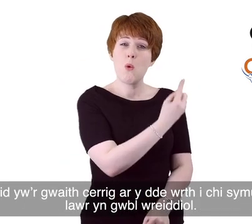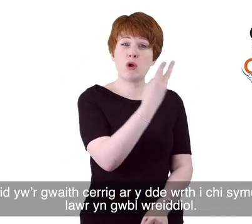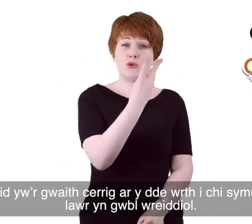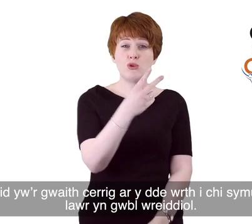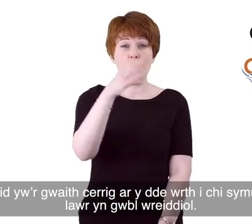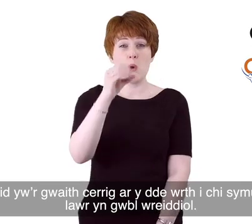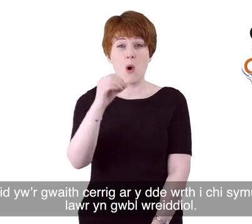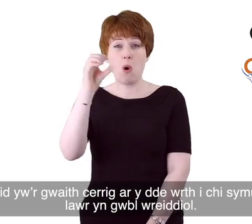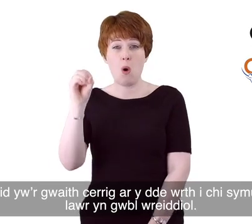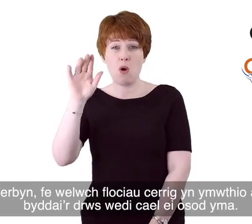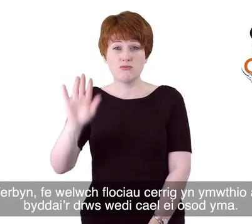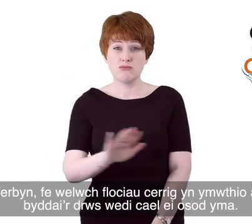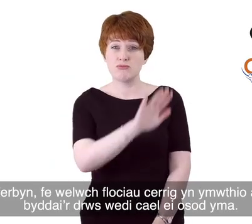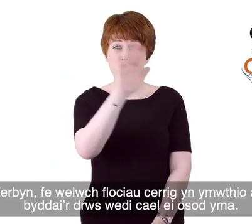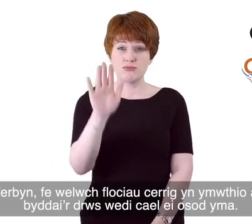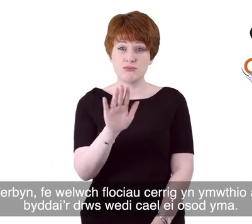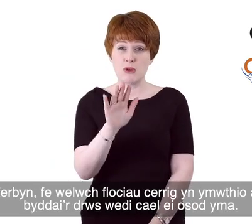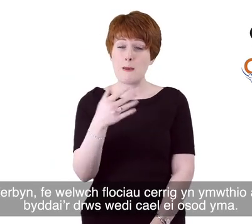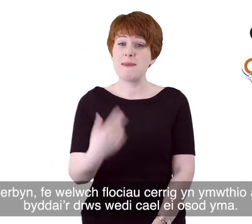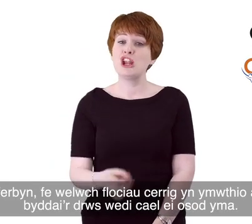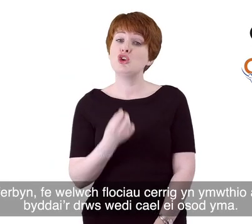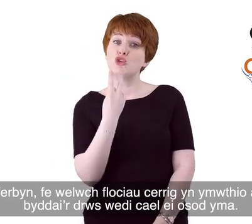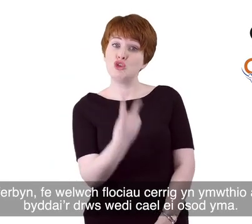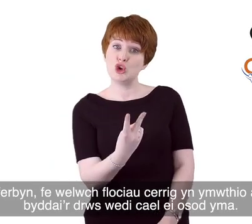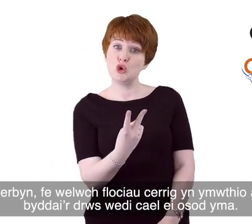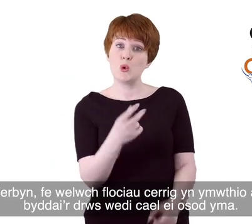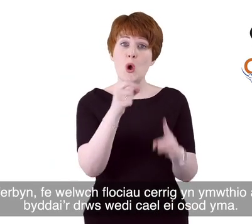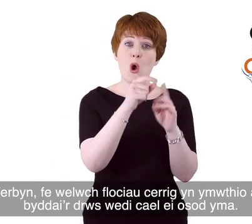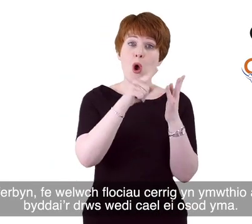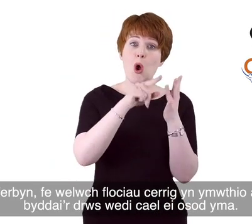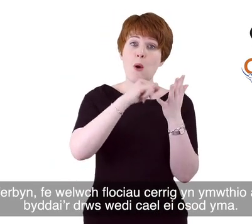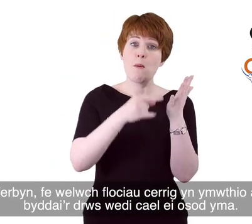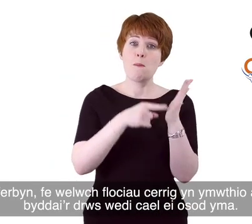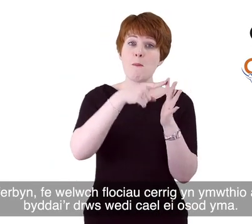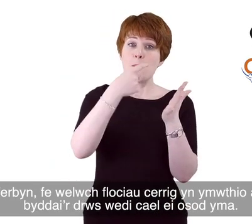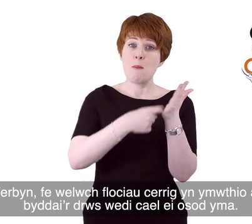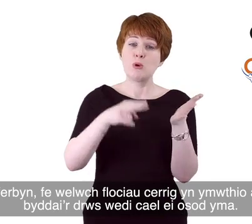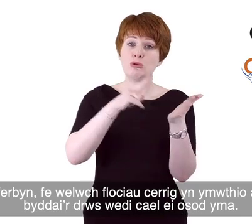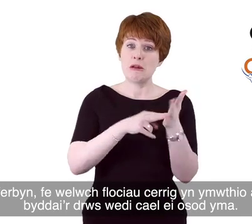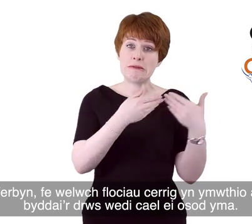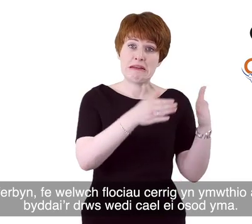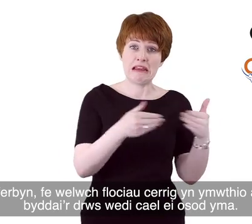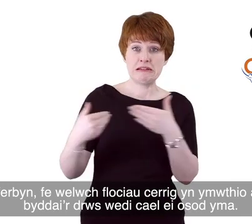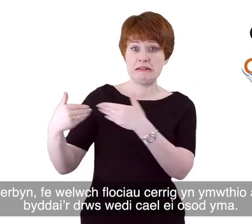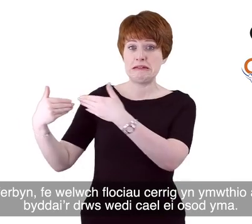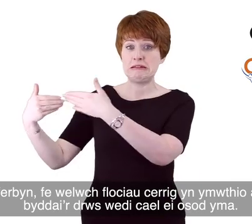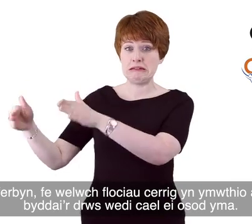yn gwbl wreiddiol. Gyferbyn, fe gwelwch flociau cerig yn ymwytho allan, byddai'r drws wedi cael ei osod